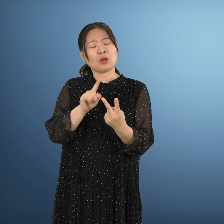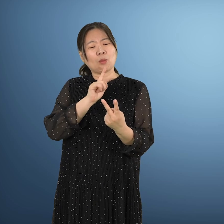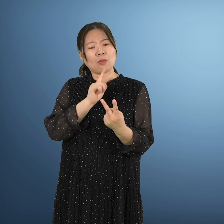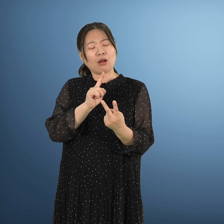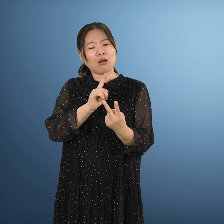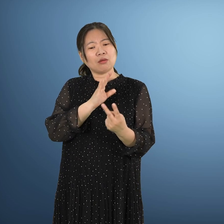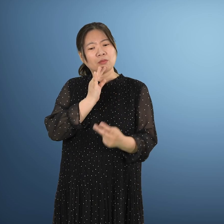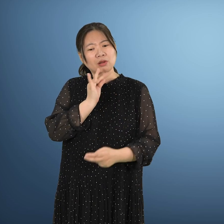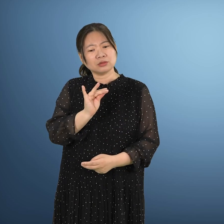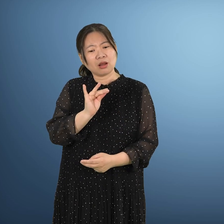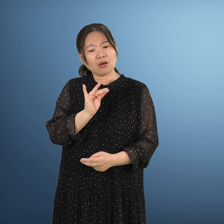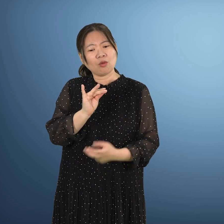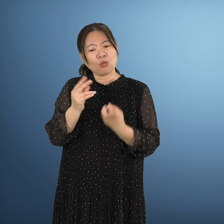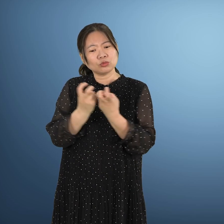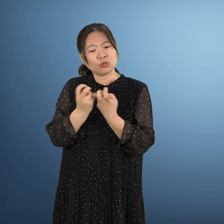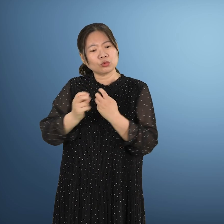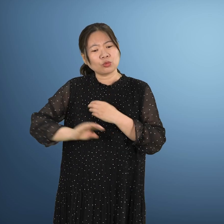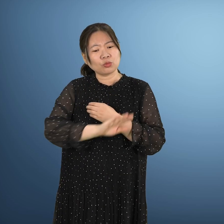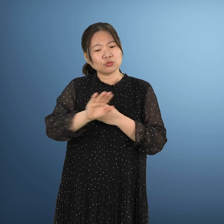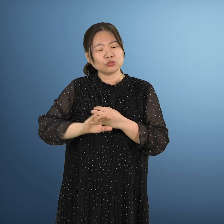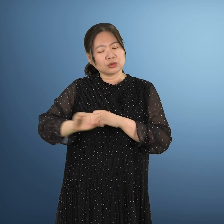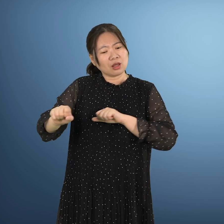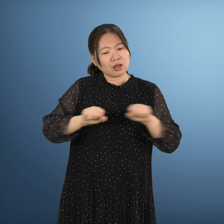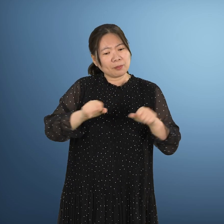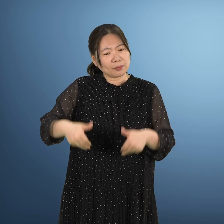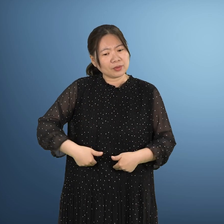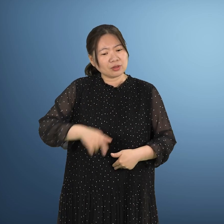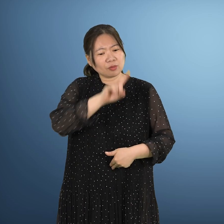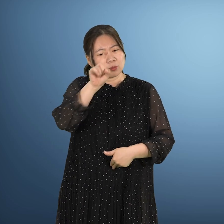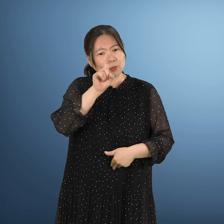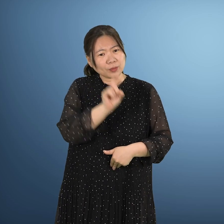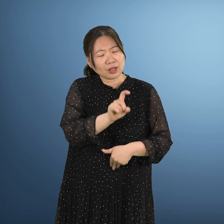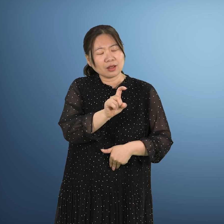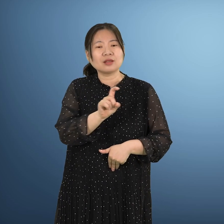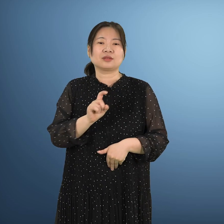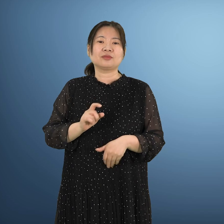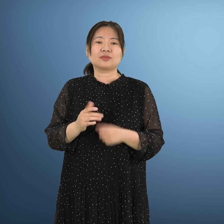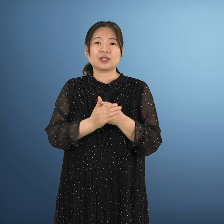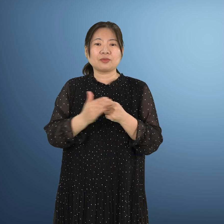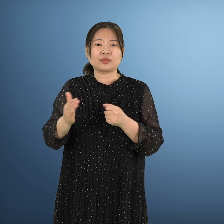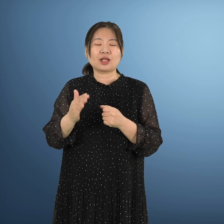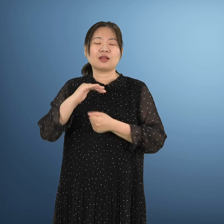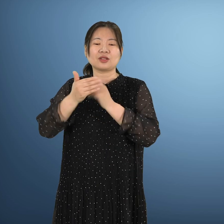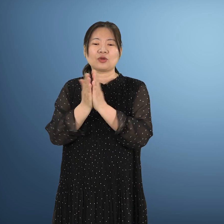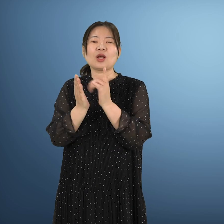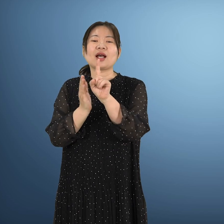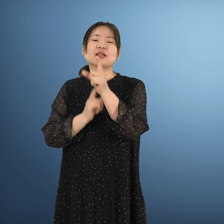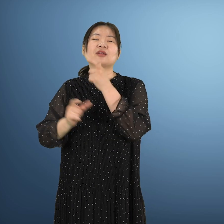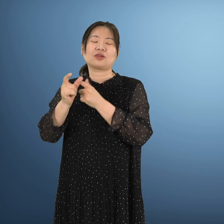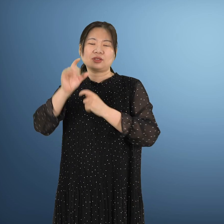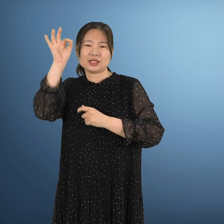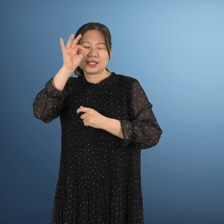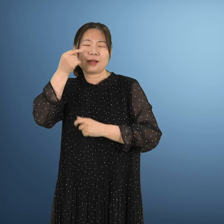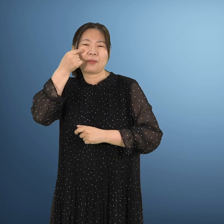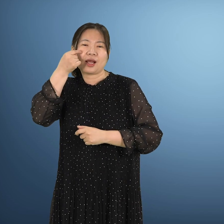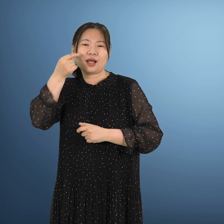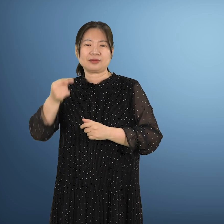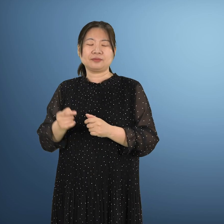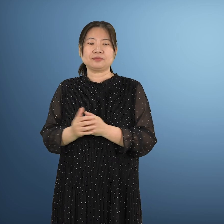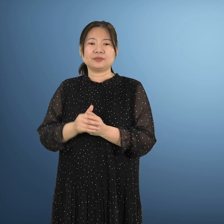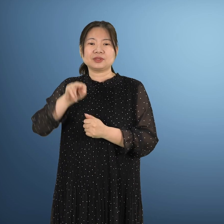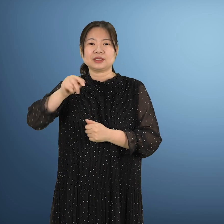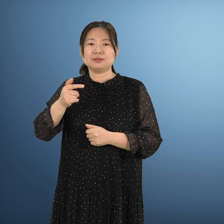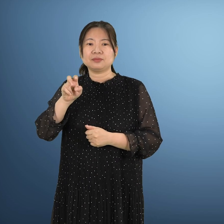옳은 것이며 어떻게 해야 되는가? 우리 한 군데만 더 볼까요? 신명기 10장을 한번 좀 보십시다. 여러분 한번